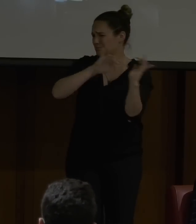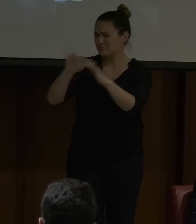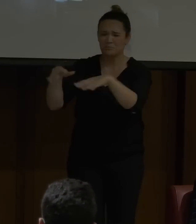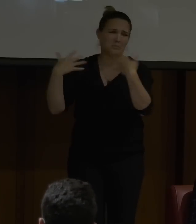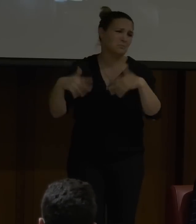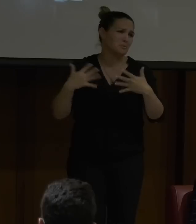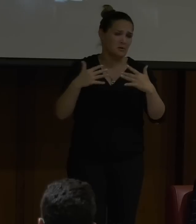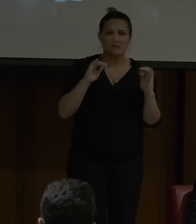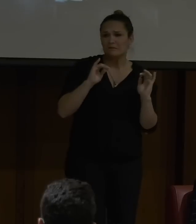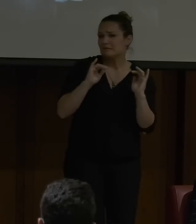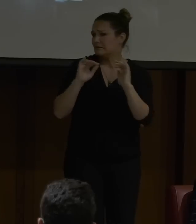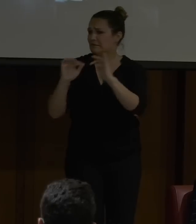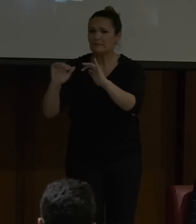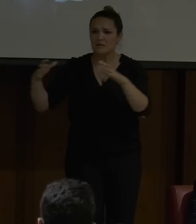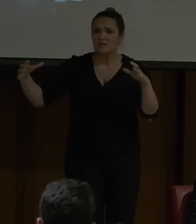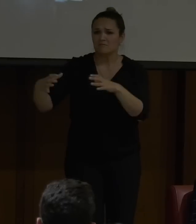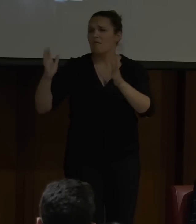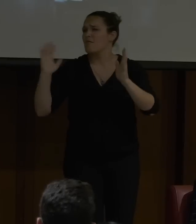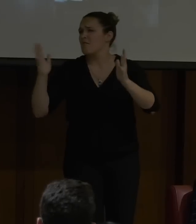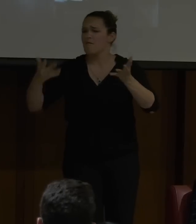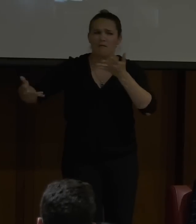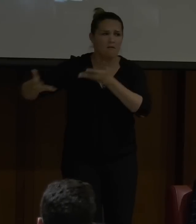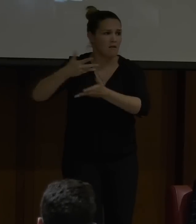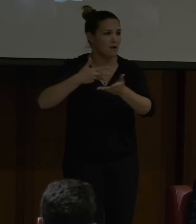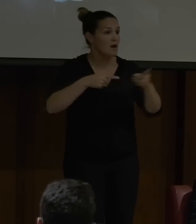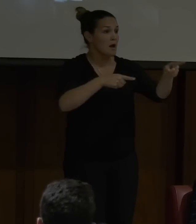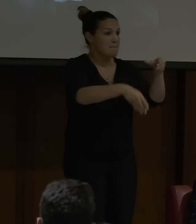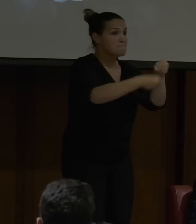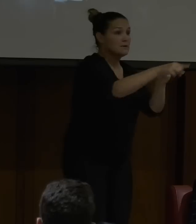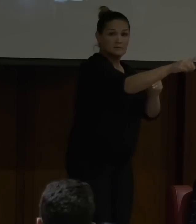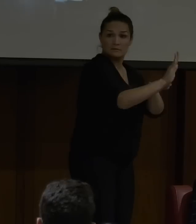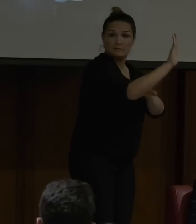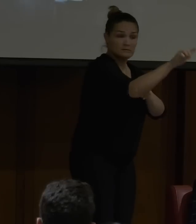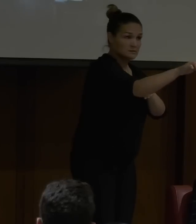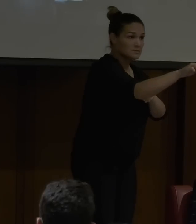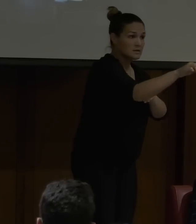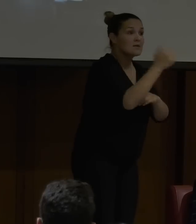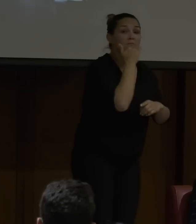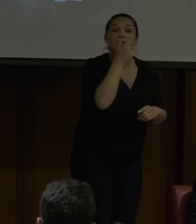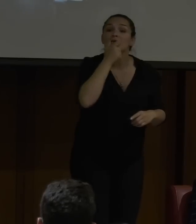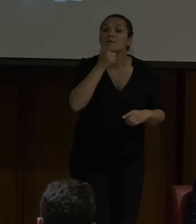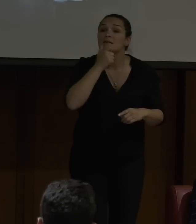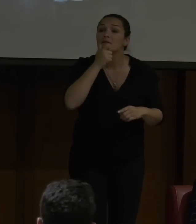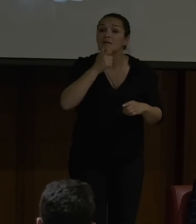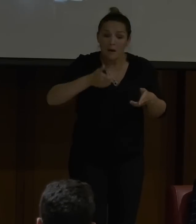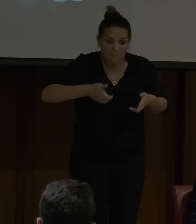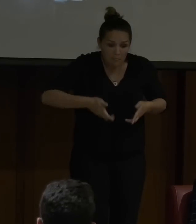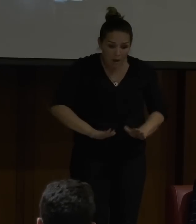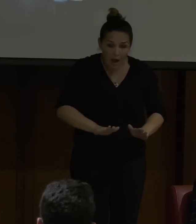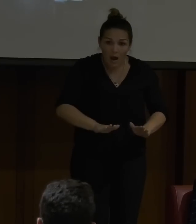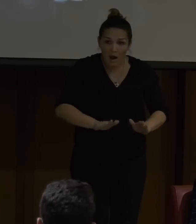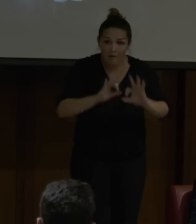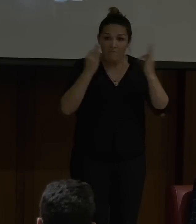primo? Una playa de compositores y de cantantes. Anéxale a lo siguiente, es que Leandro Díaz nació entre músicos. Claro, es que